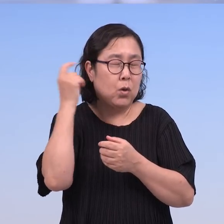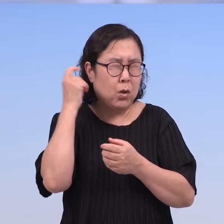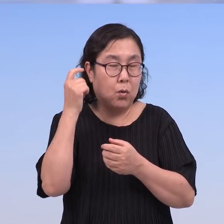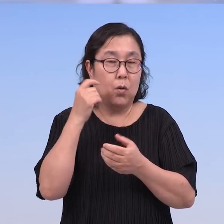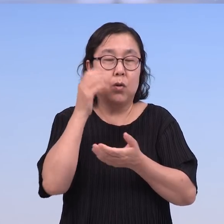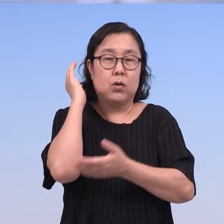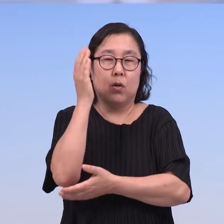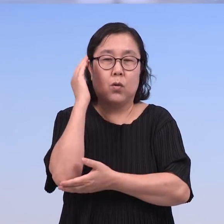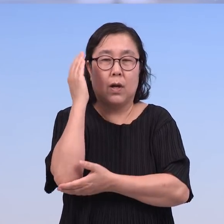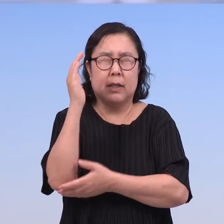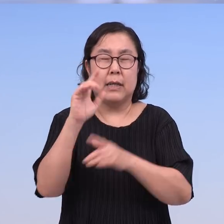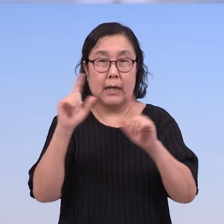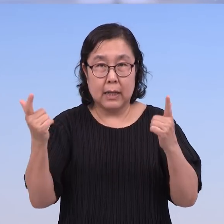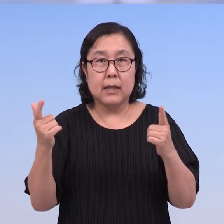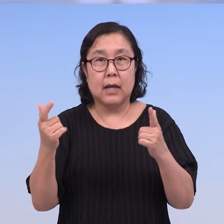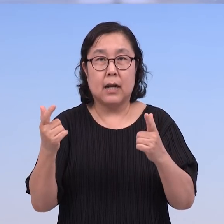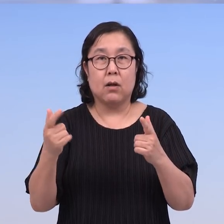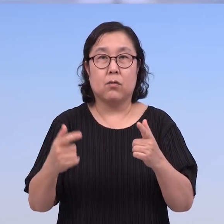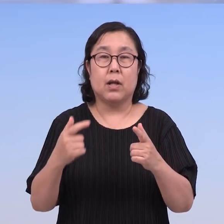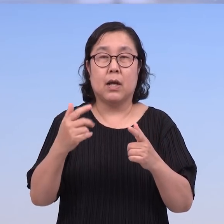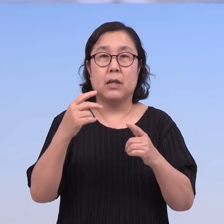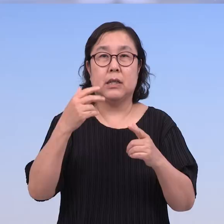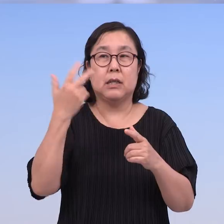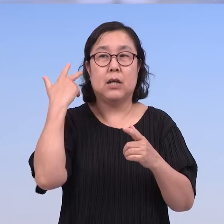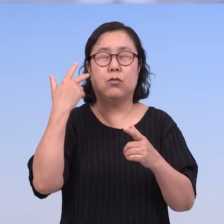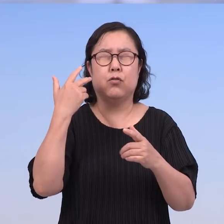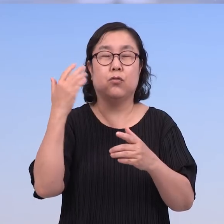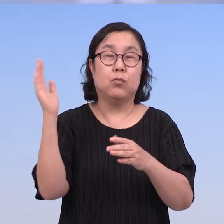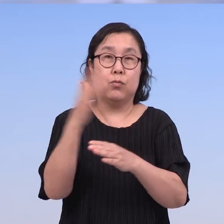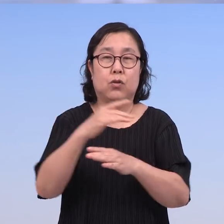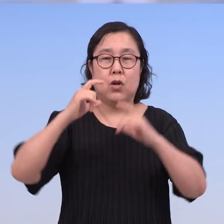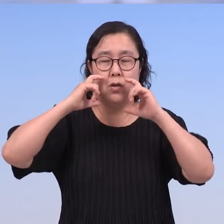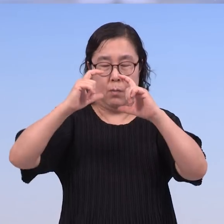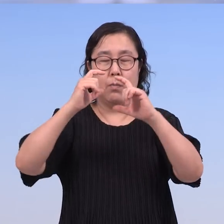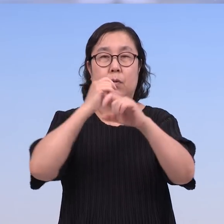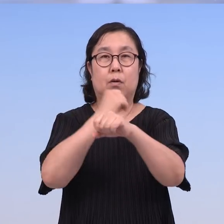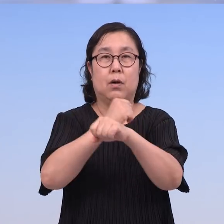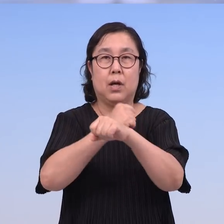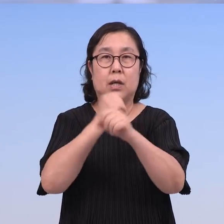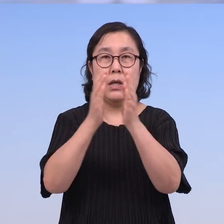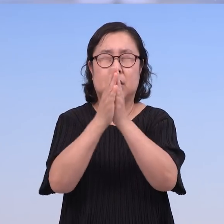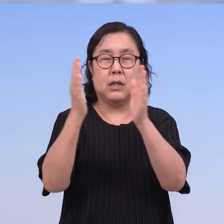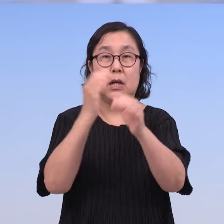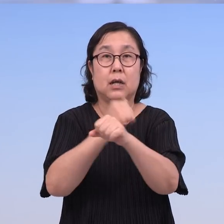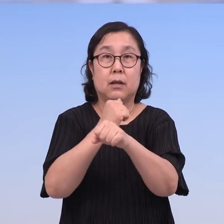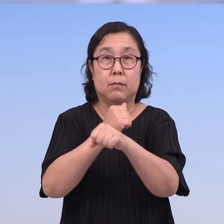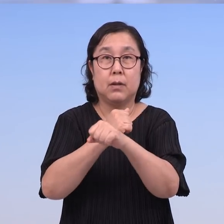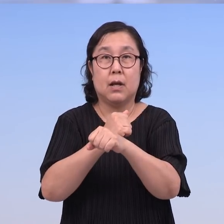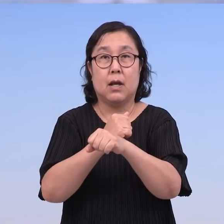내 그렇게 설교하지 않겠다고. 그 지난주부터 제가 선포하기 시작한 거 아닙니까?